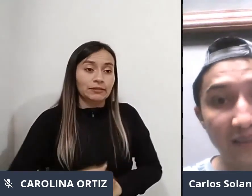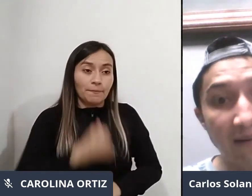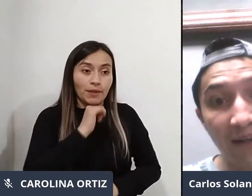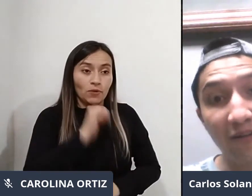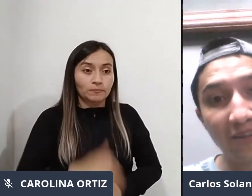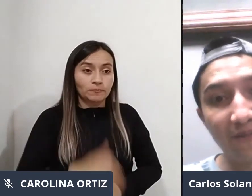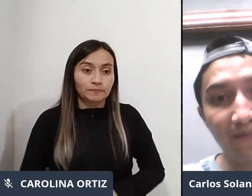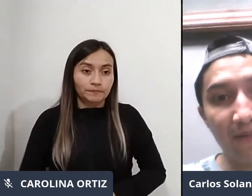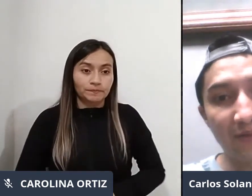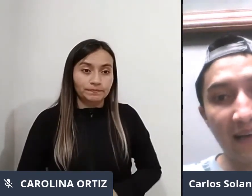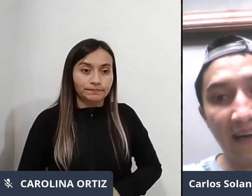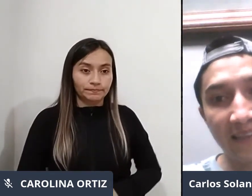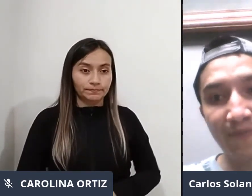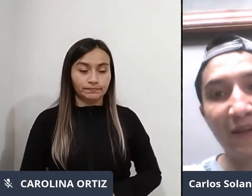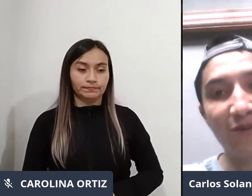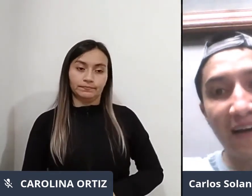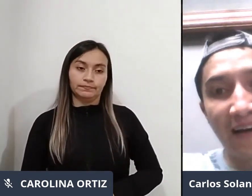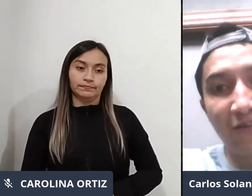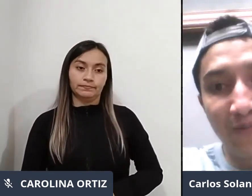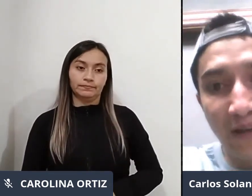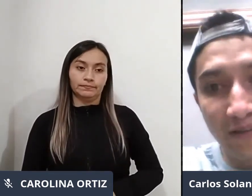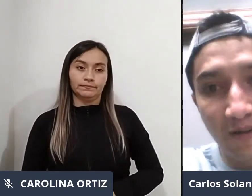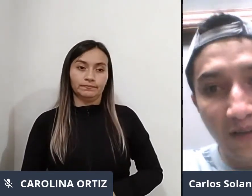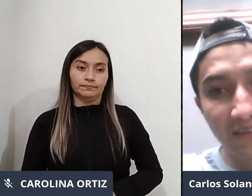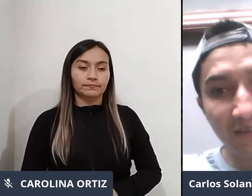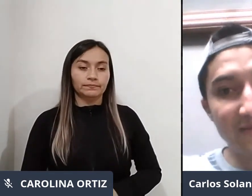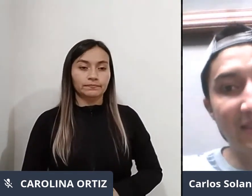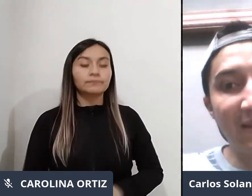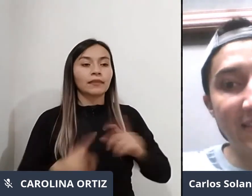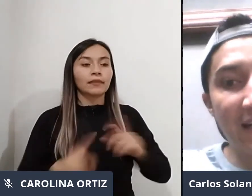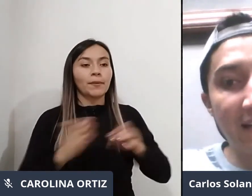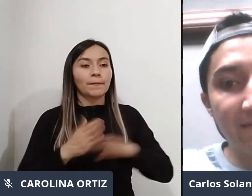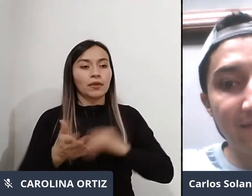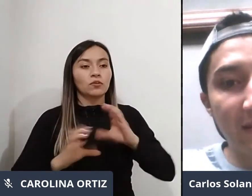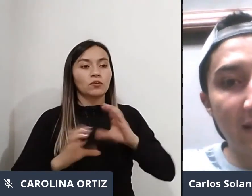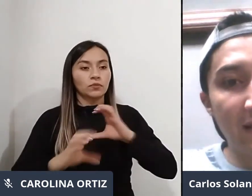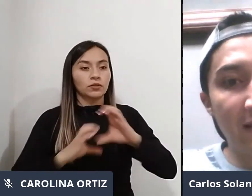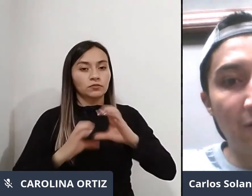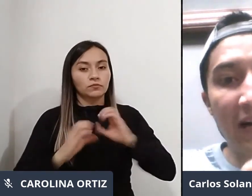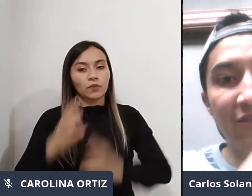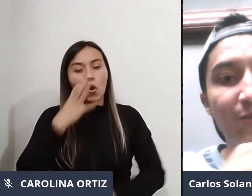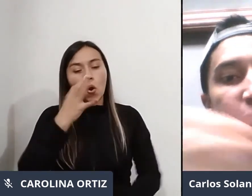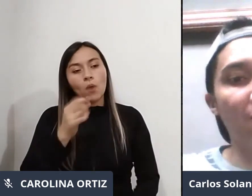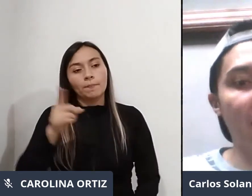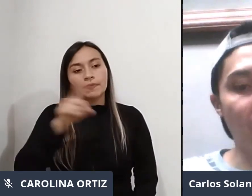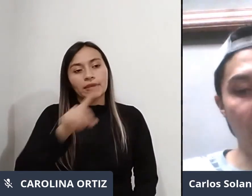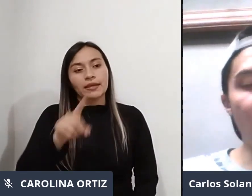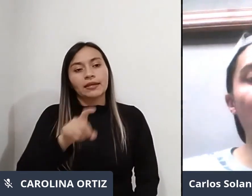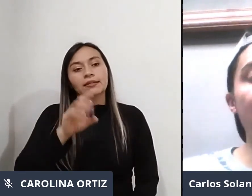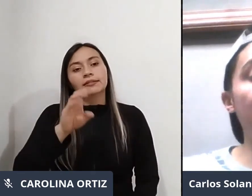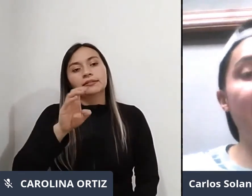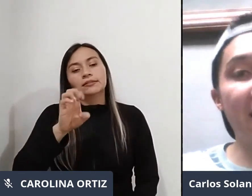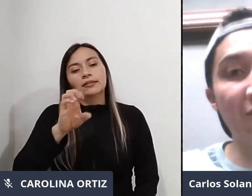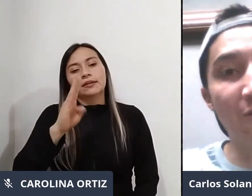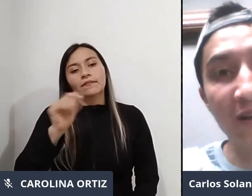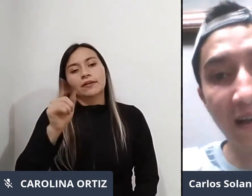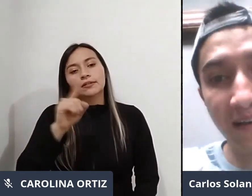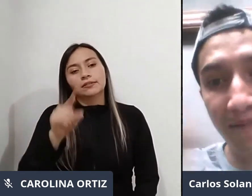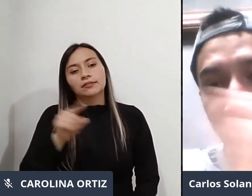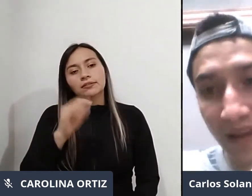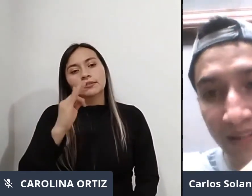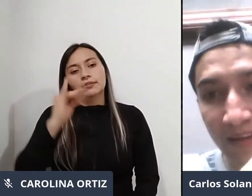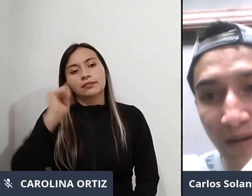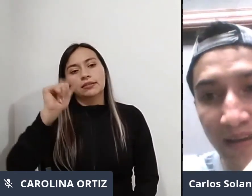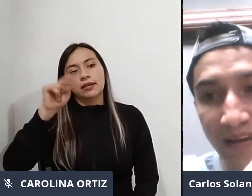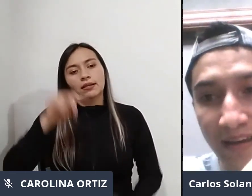bueno, entonces hablando de eso, vamos a ese paso a los medios de comunicación. Sebastián y Johan nos preguntan, por ejemplo, el tema de la radio